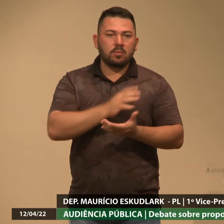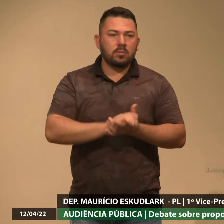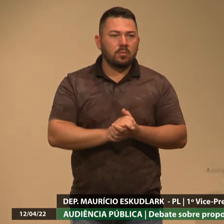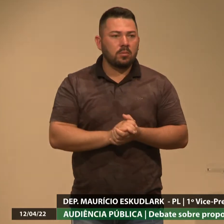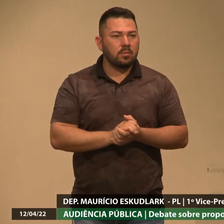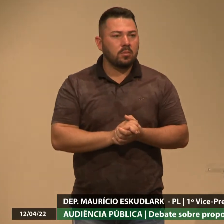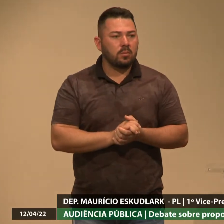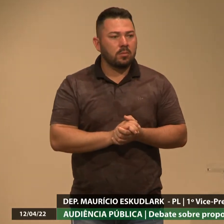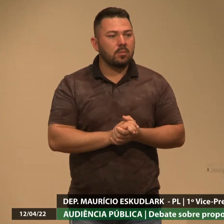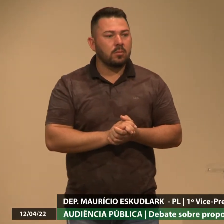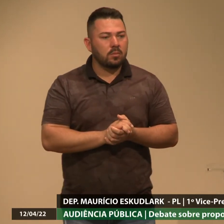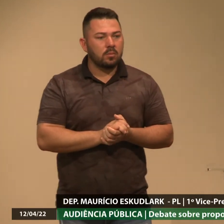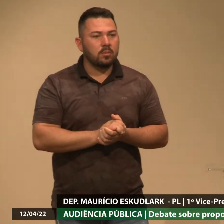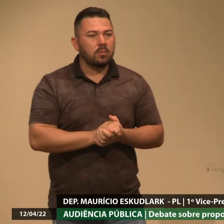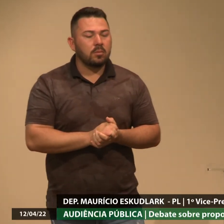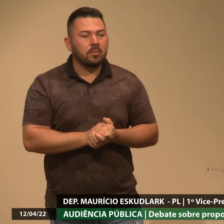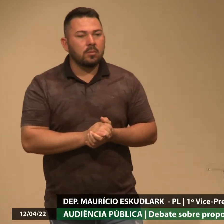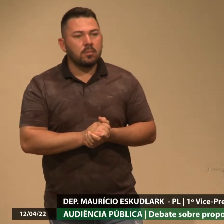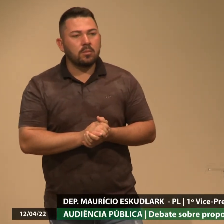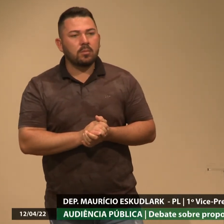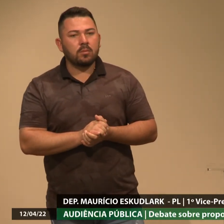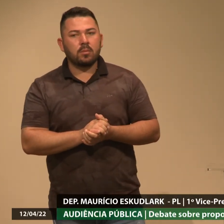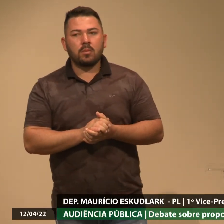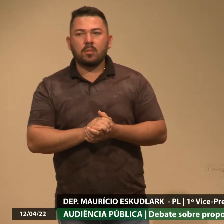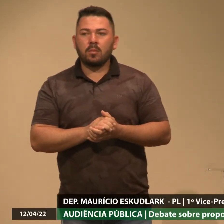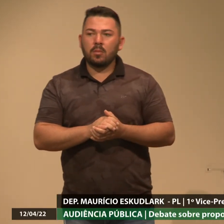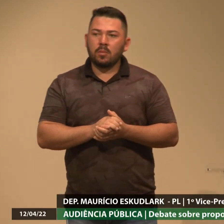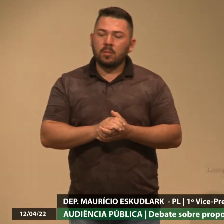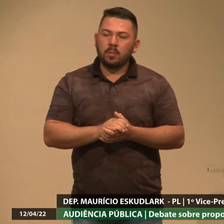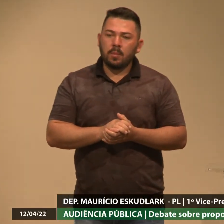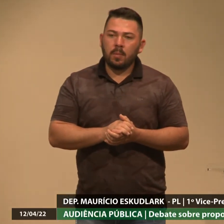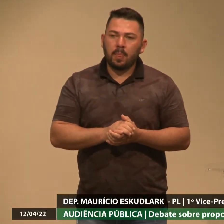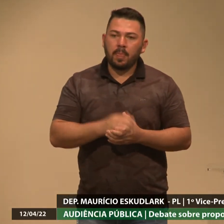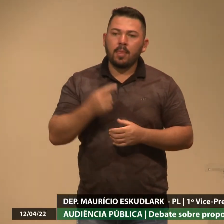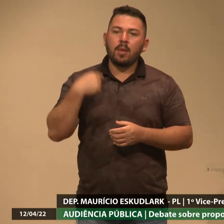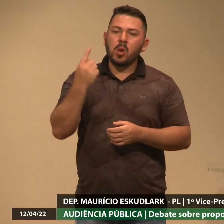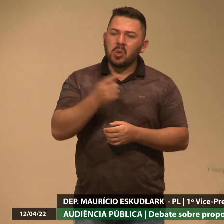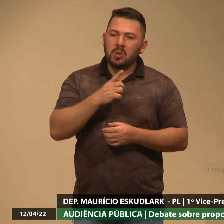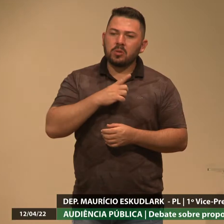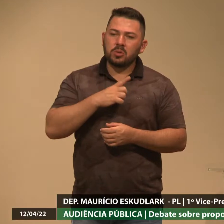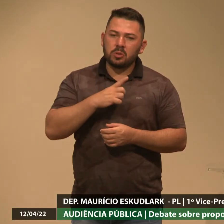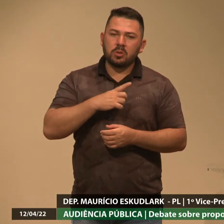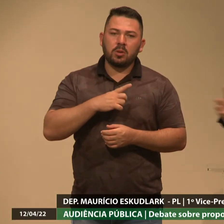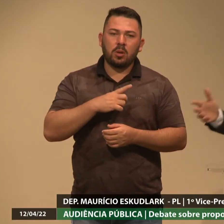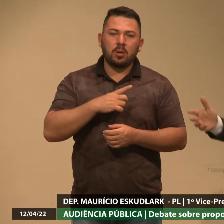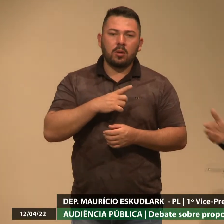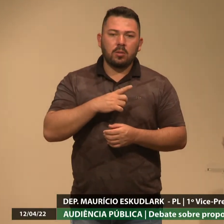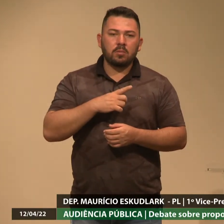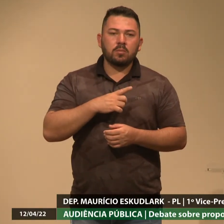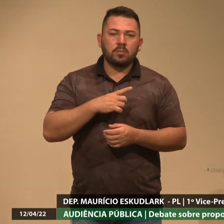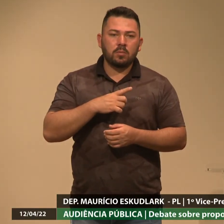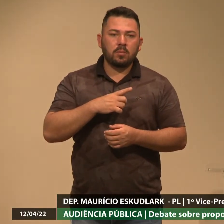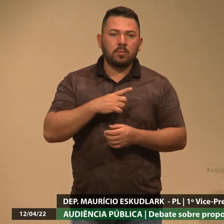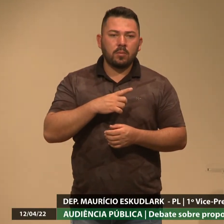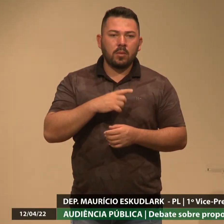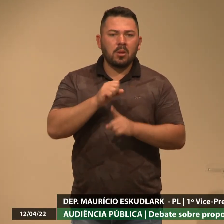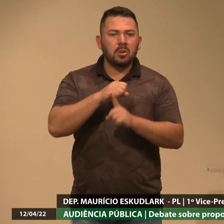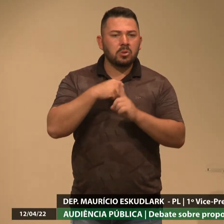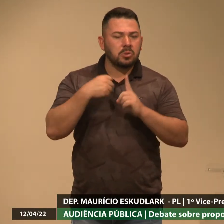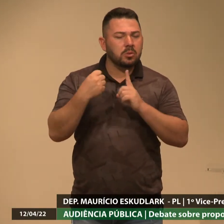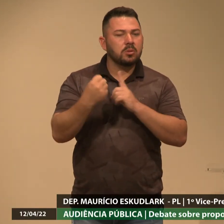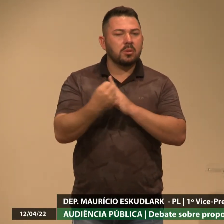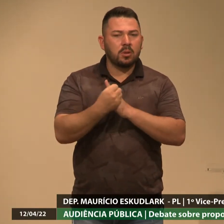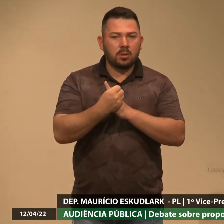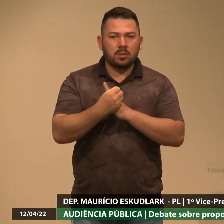análise da pessoa da conduta na comunidade e nós temos uma época de uma sociedade